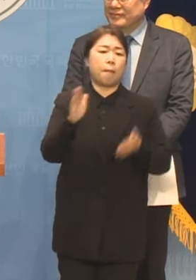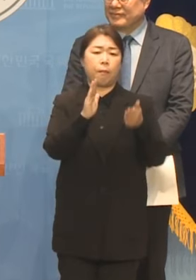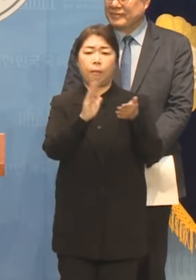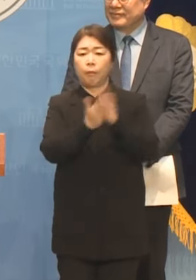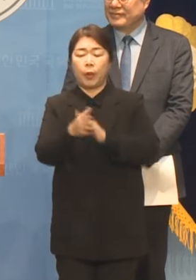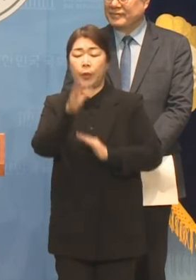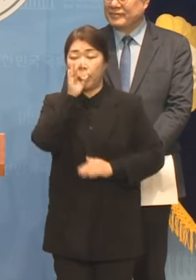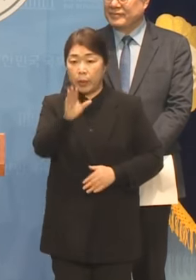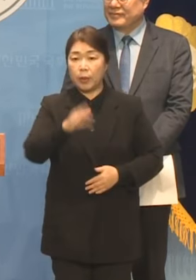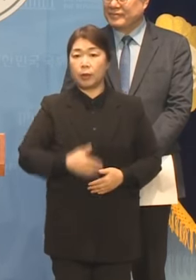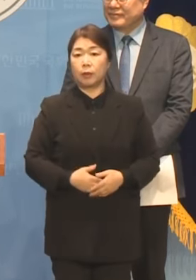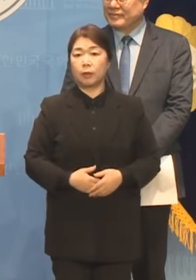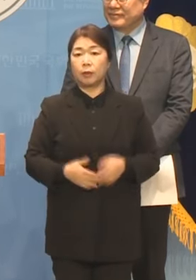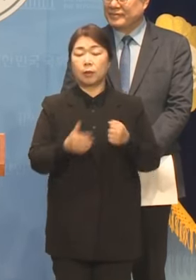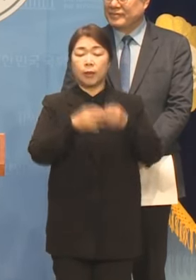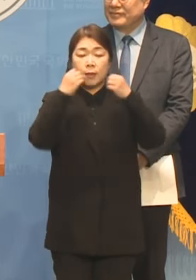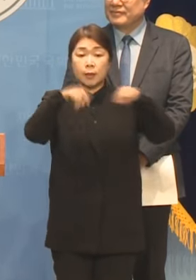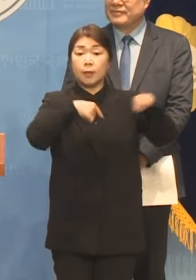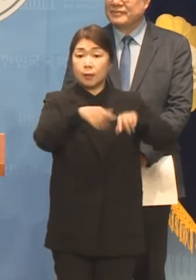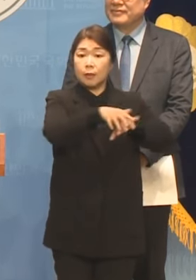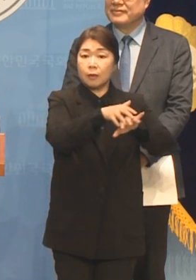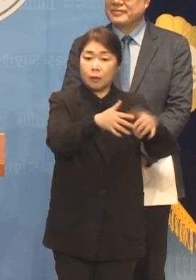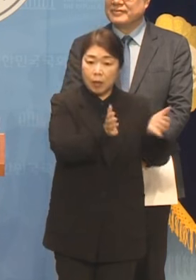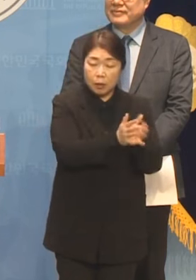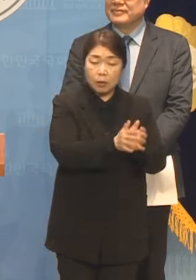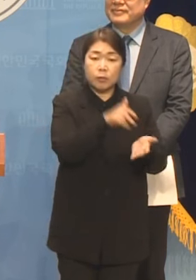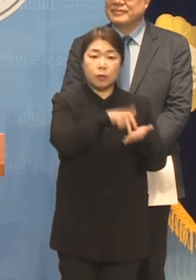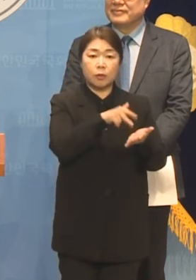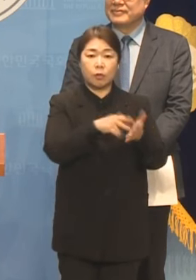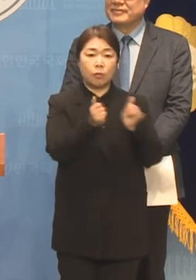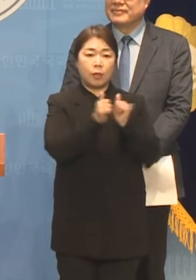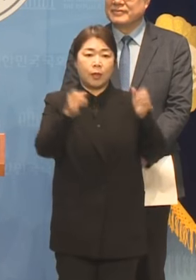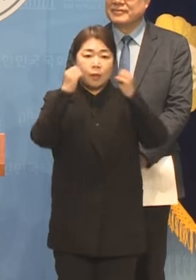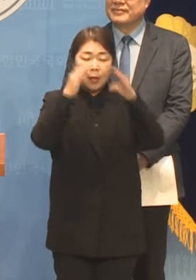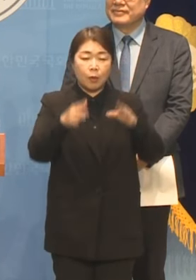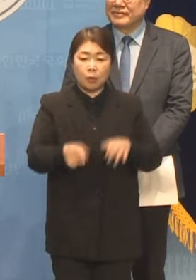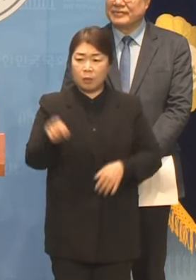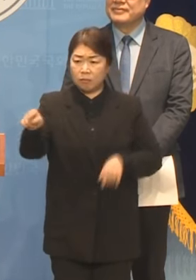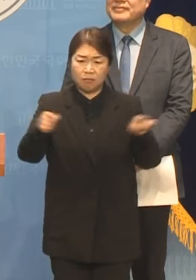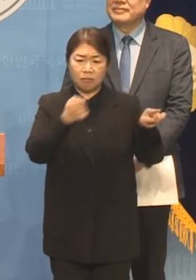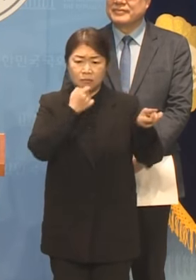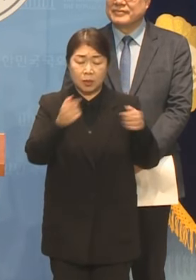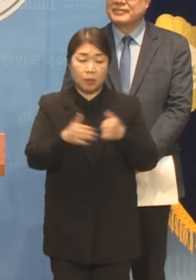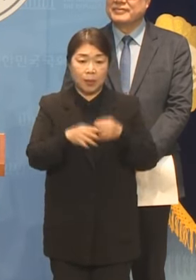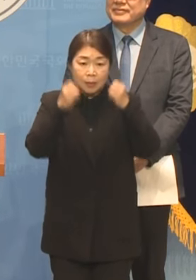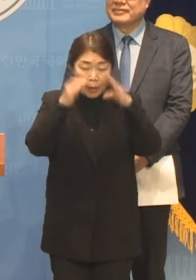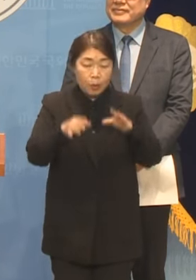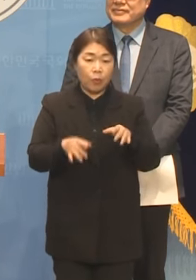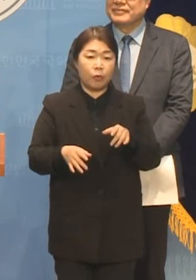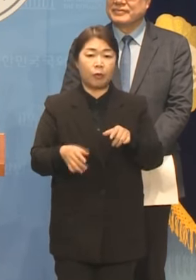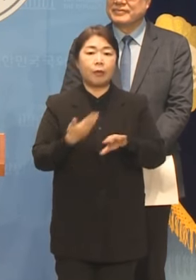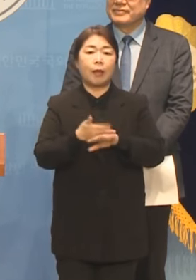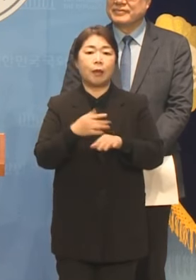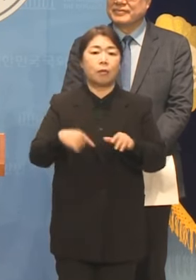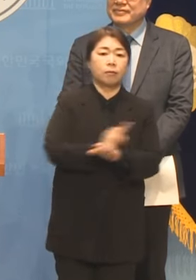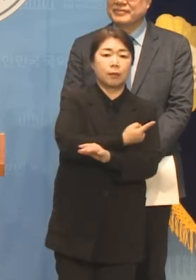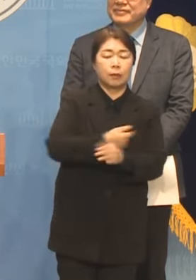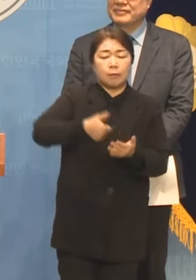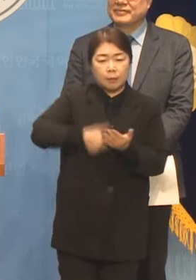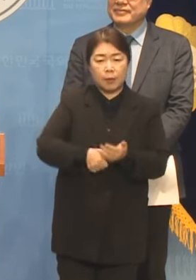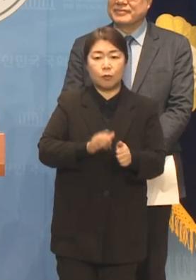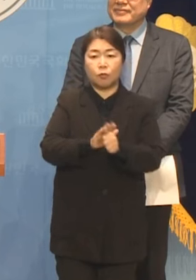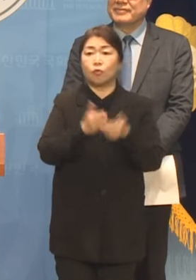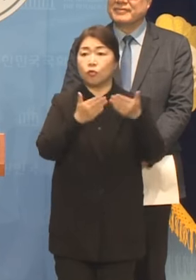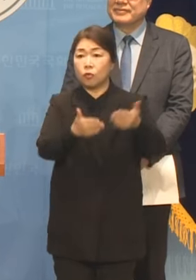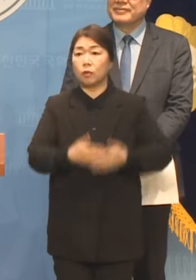없습니다 그래서 신당은 국민께 새로운 선택지를 들여 원하는 당을 선택할 기회를 높이고 그를